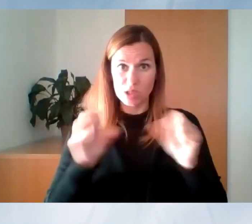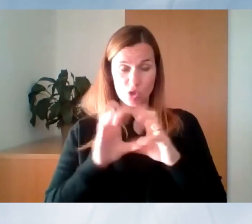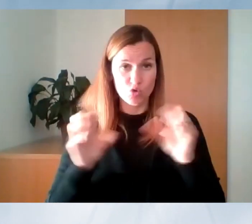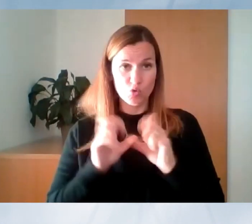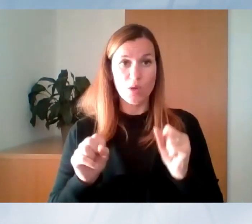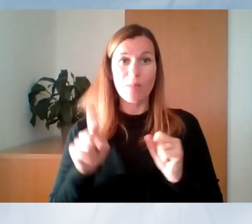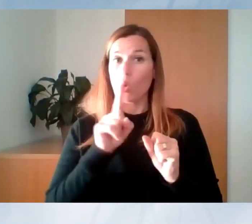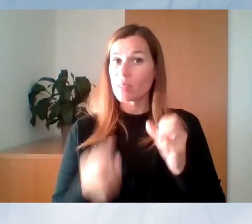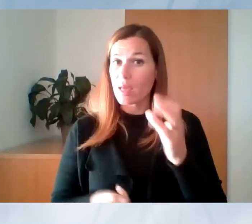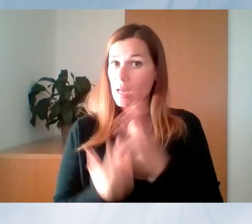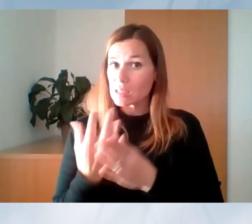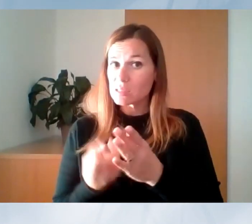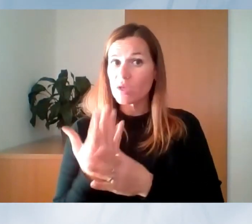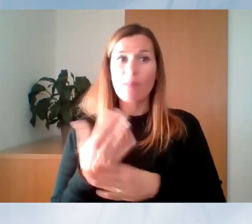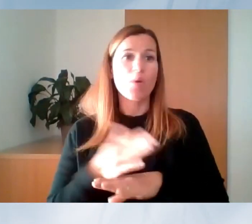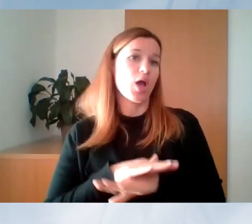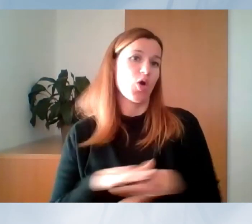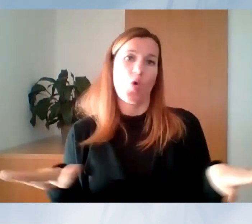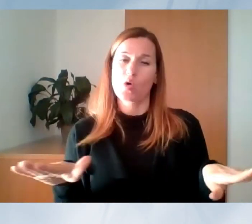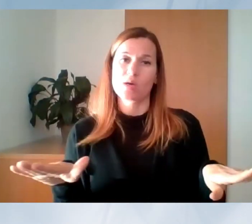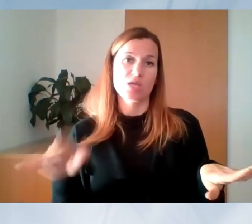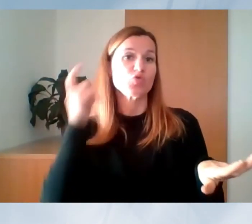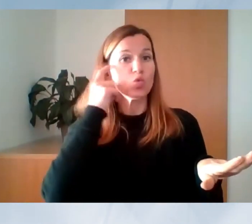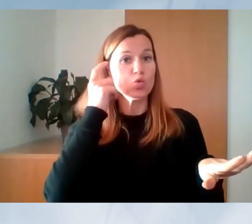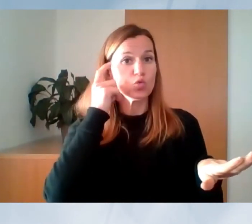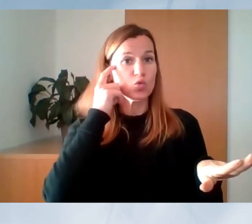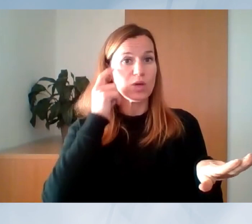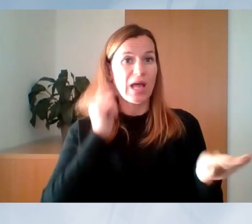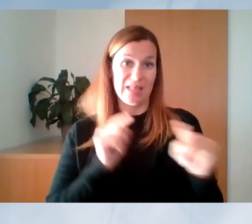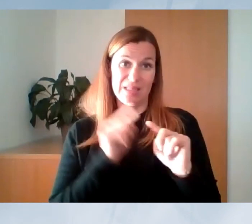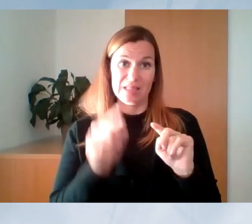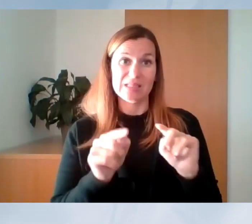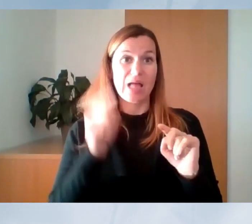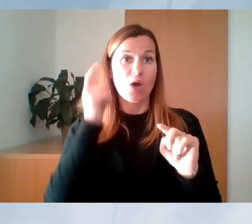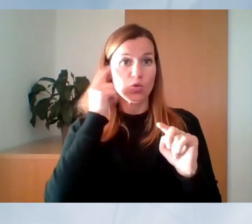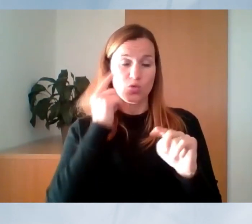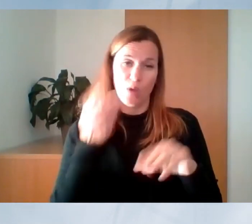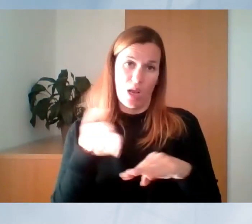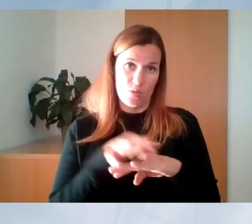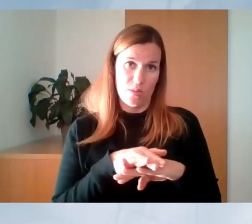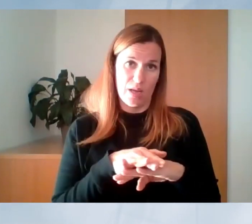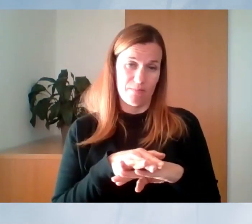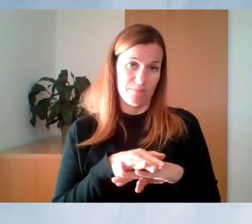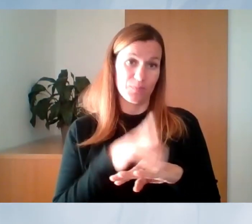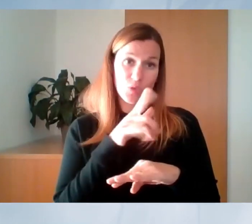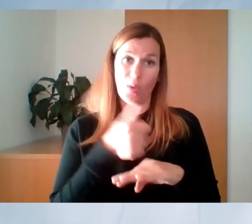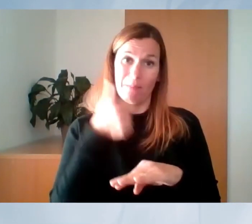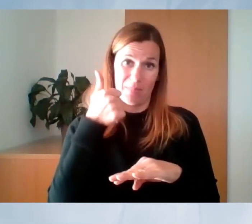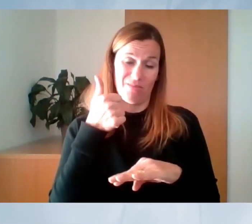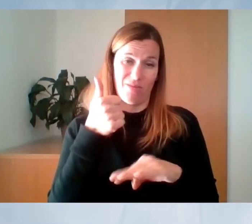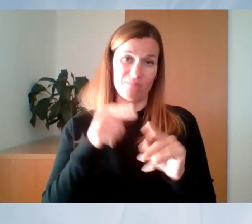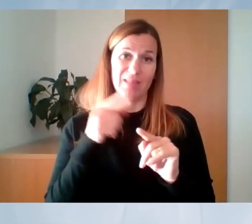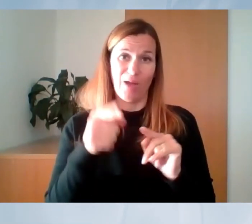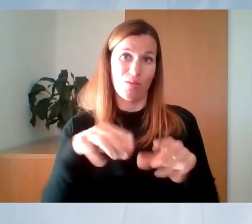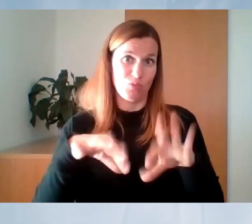ne uresničujemo, ne razvijamo, je konec tiste kulture, tista kultura izumre. To je prvo